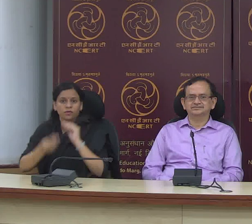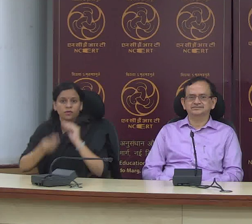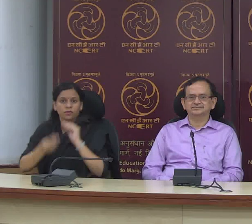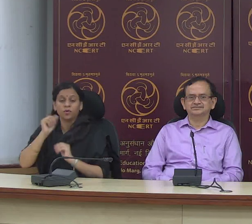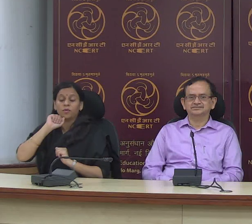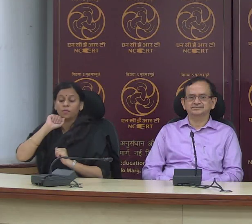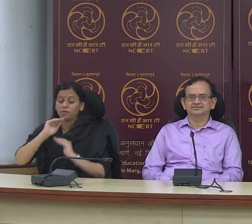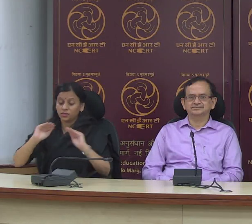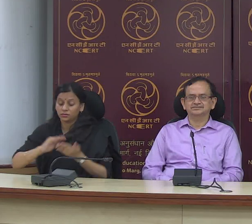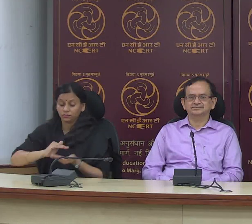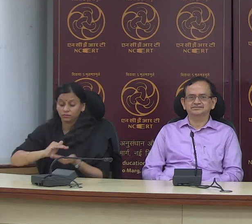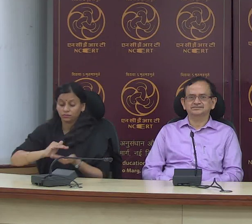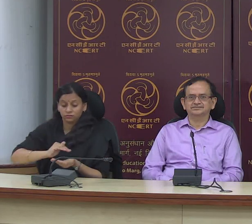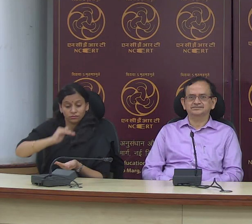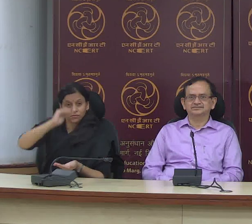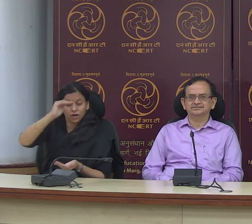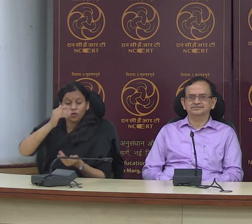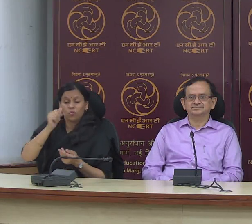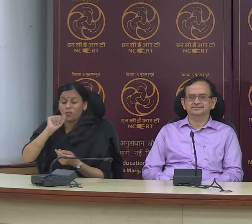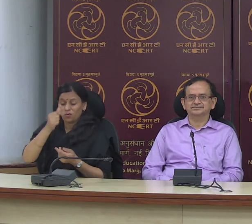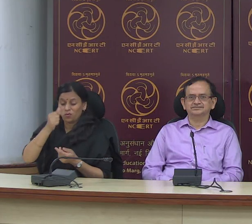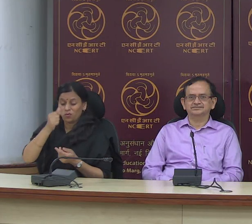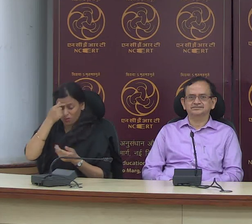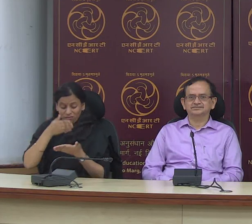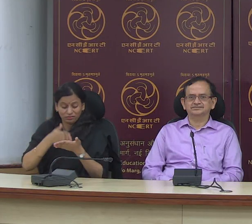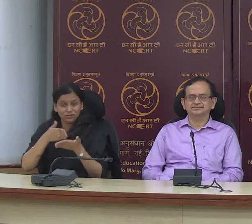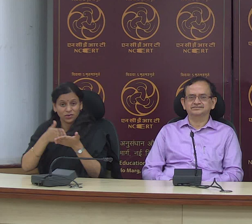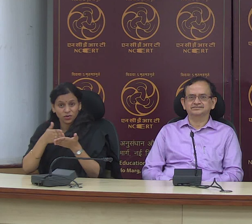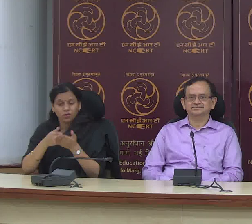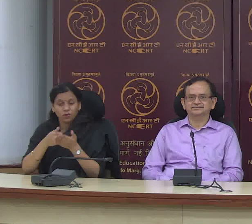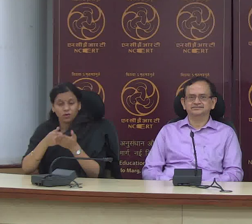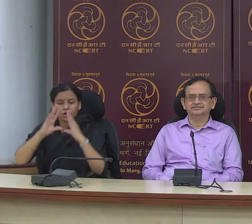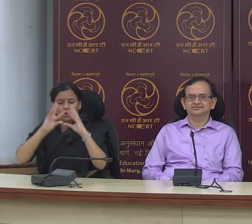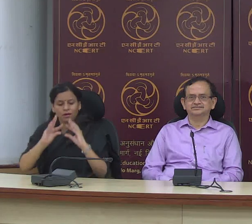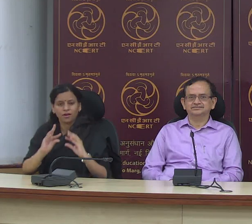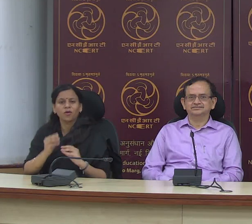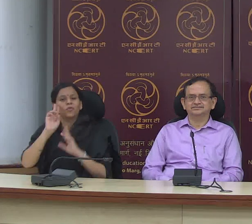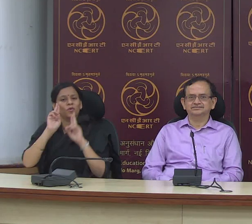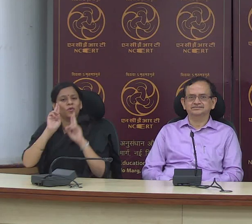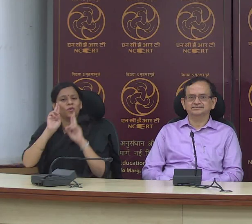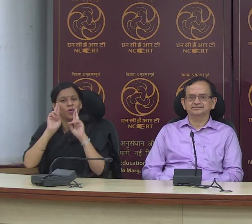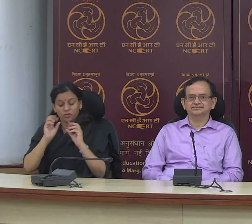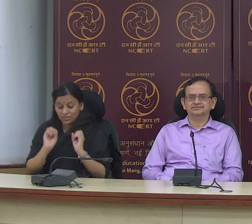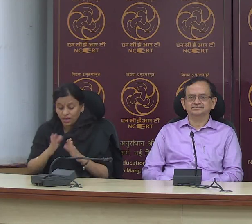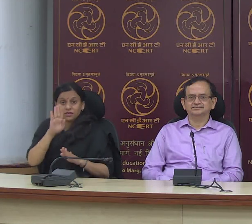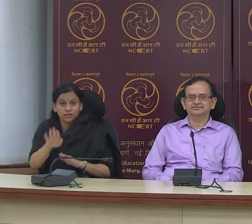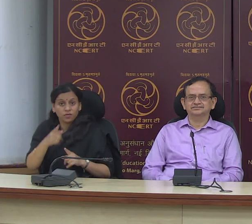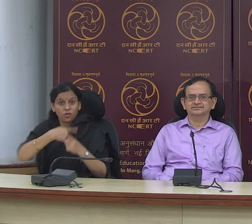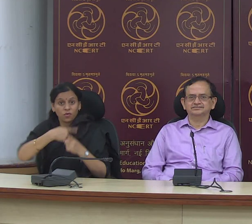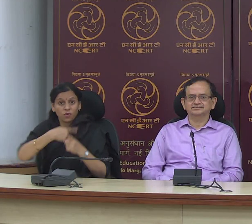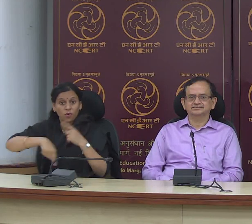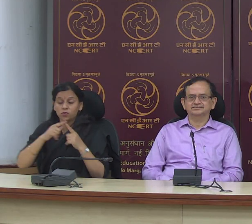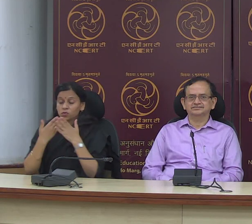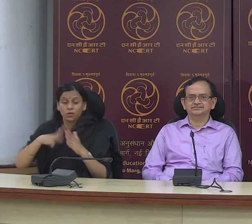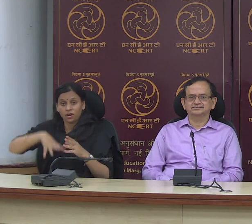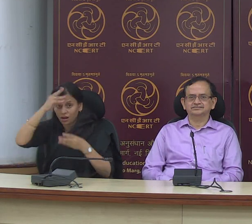के बड़े होने के बाद जब प्रॉब्लम्स जो उनको फेस करनी होती हैं वो संभवतः कम होती चली जाएंगी, और शुरुआत में ही हम ऐसा कर रहे हैं। स्कूल लर्निंग के हम खास